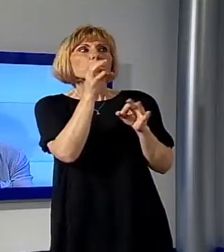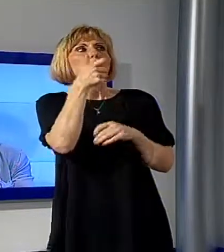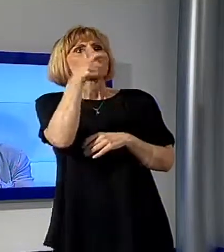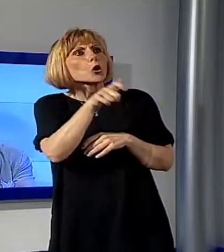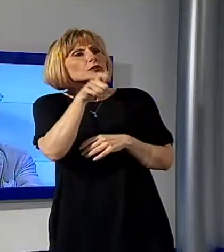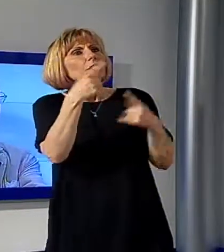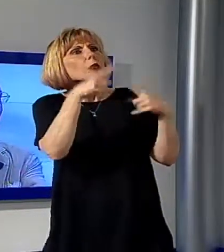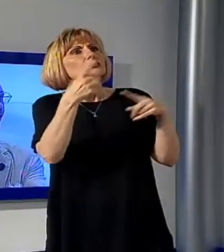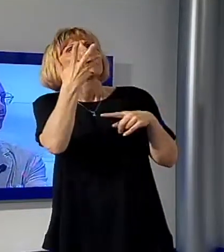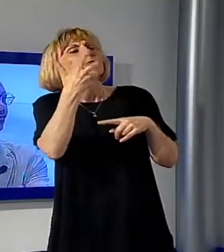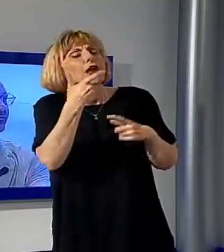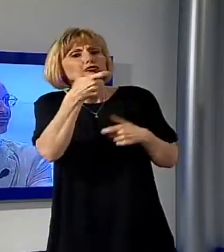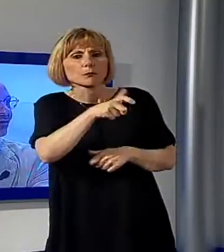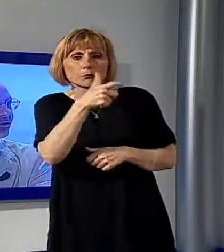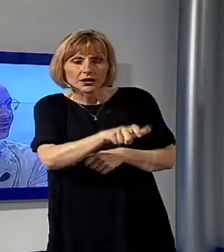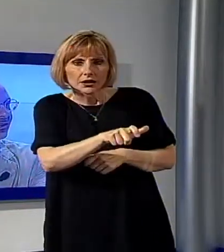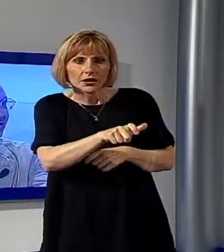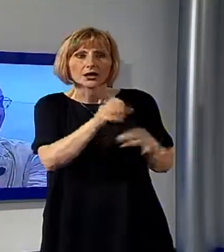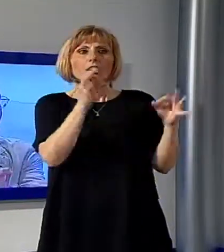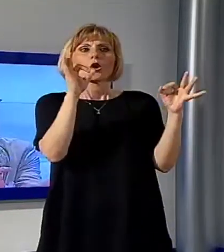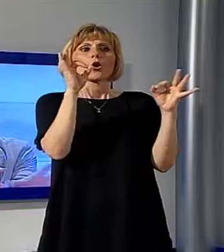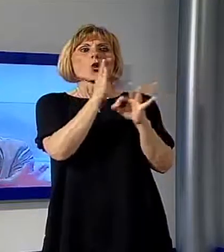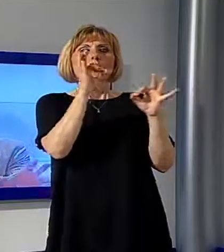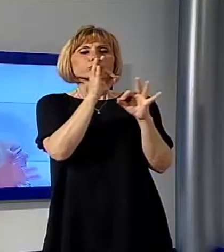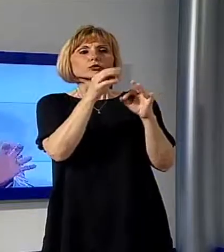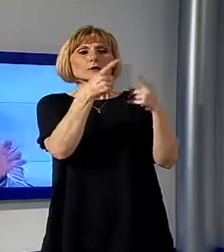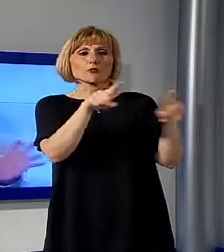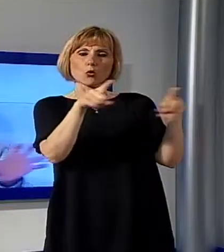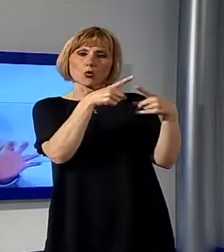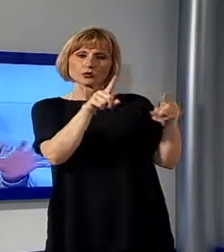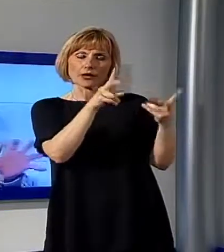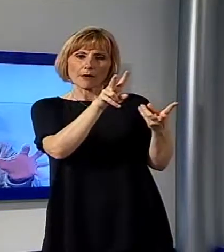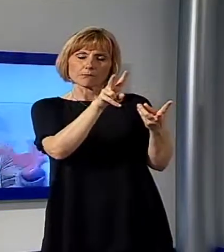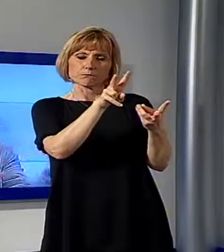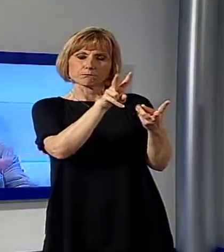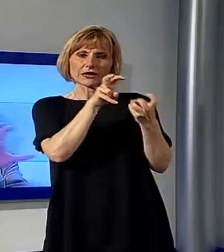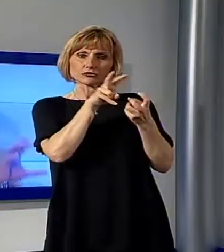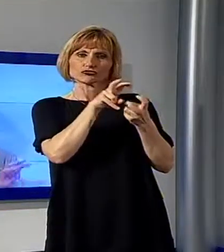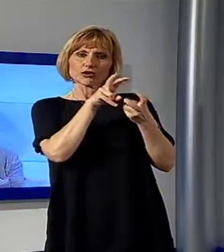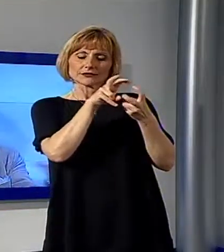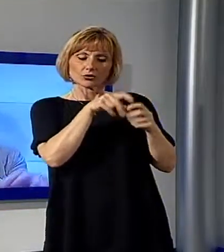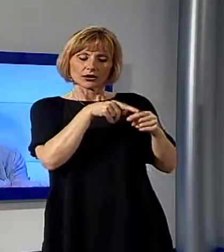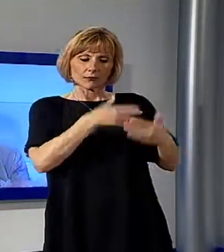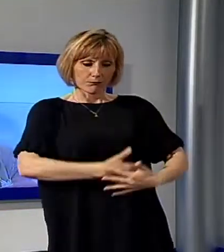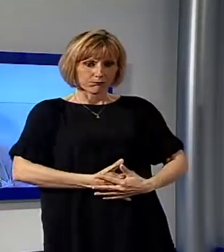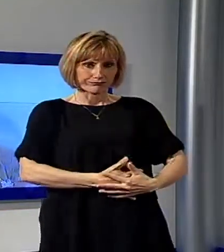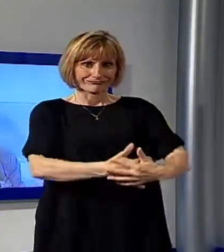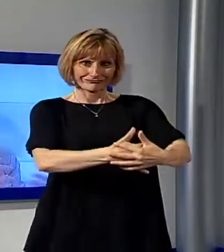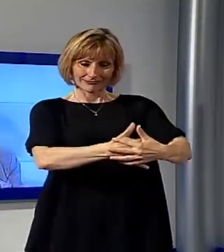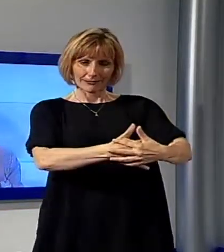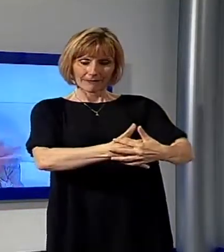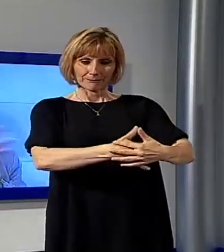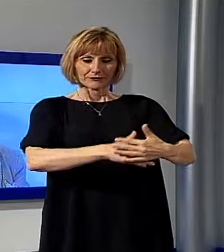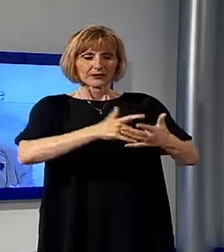la musica, piuttosto che il neurologo Giuseppe Scotti, la musica, la percezione della musica dal bambino all'adulto, oppure per